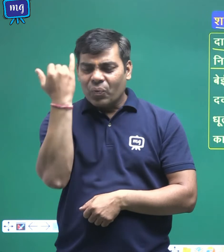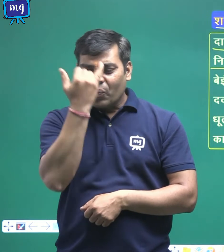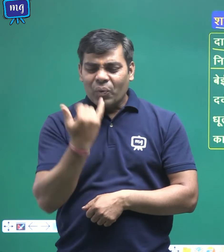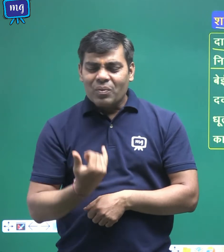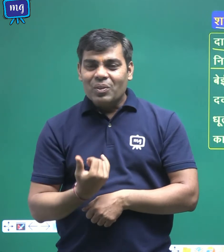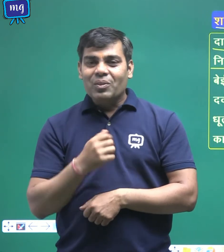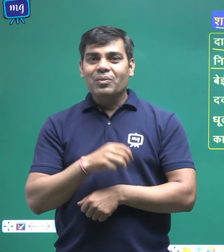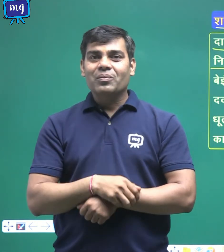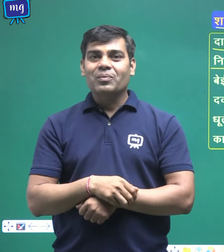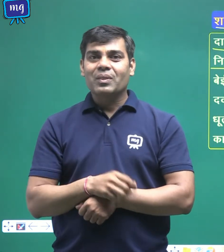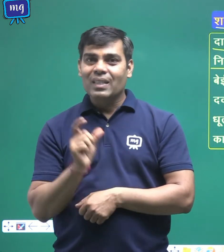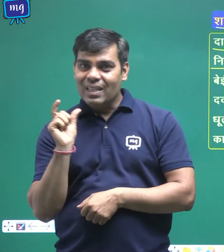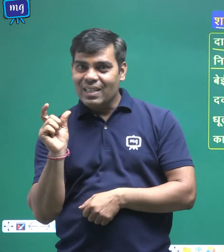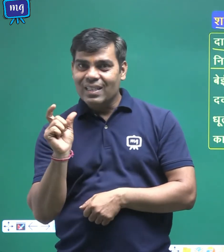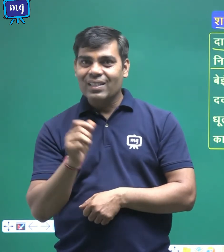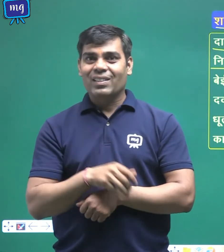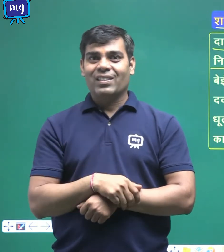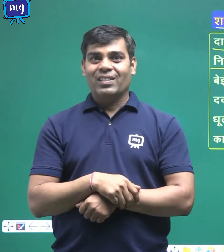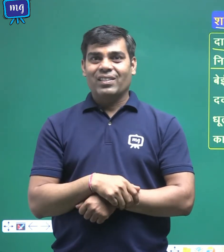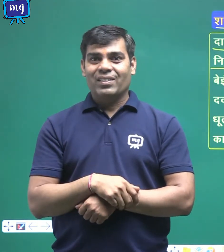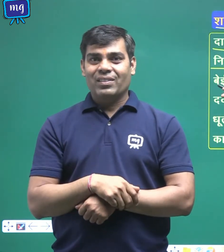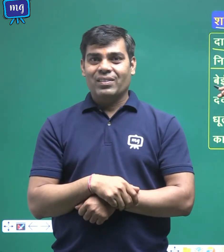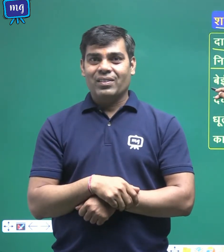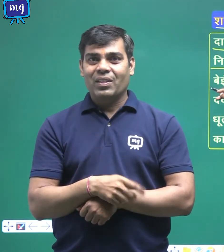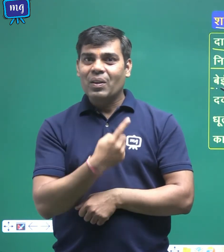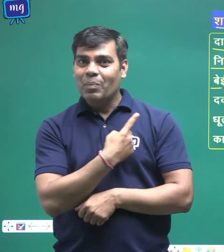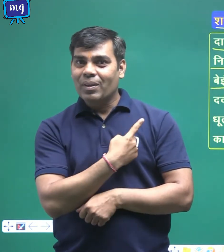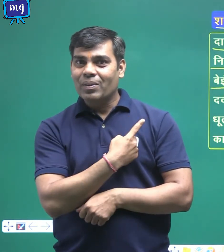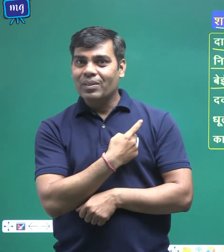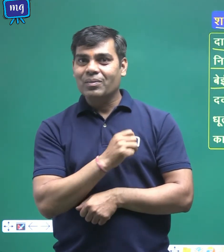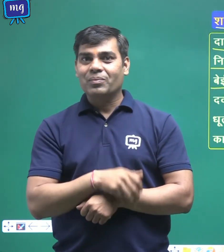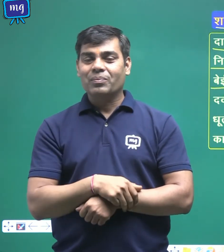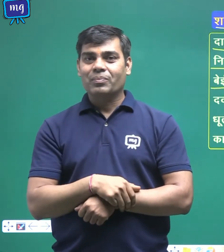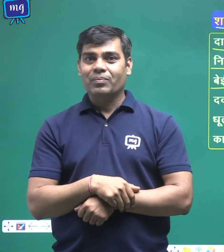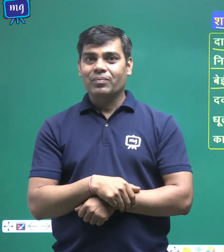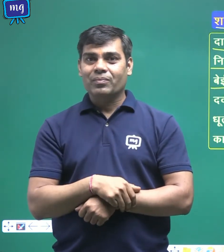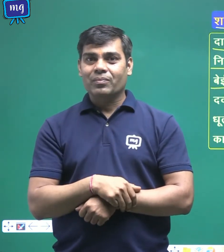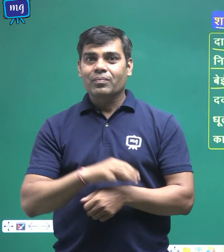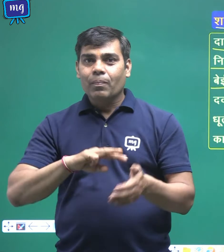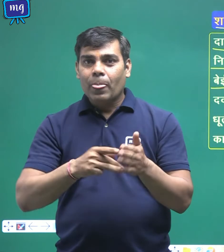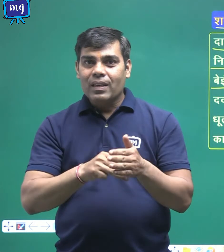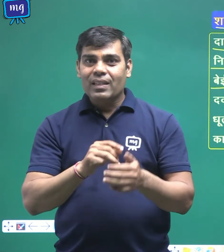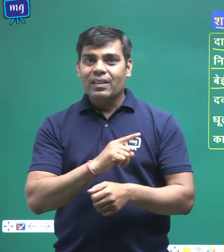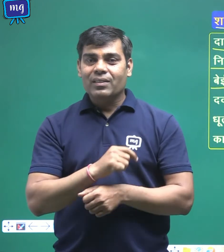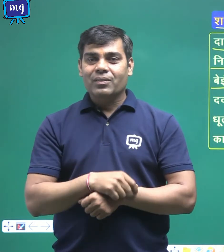कमजोर। शब्द है बेईमान, अर्थ